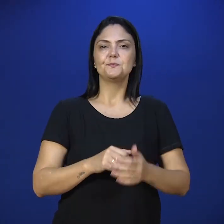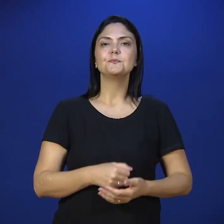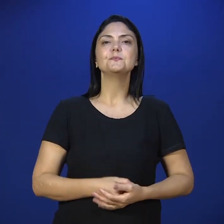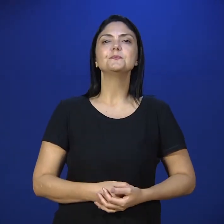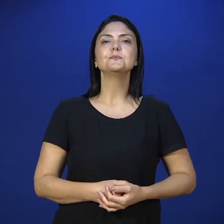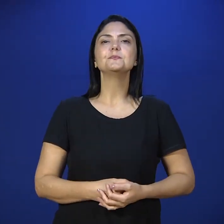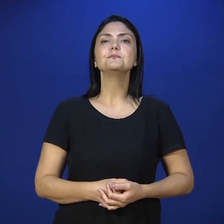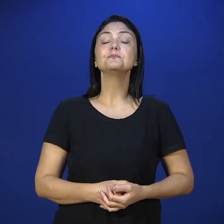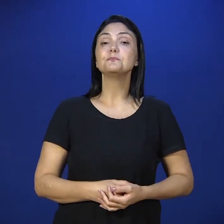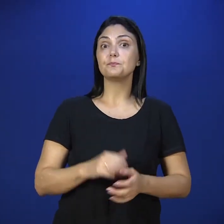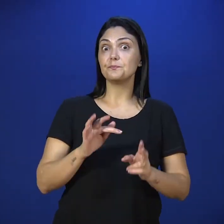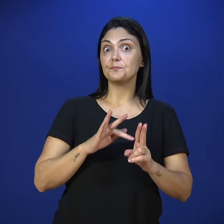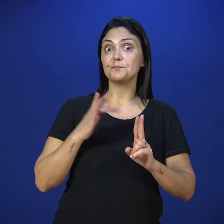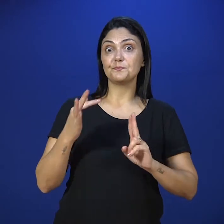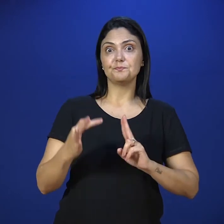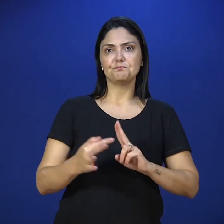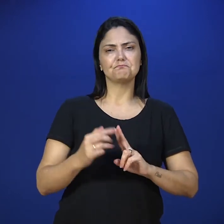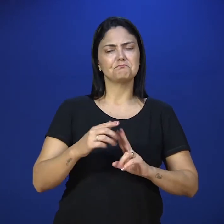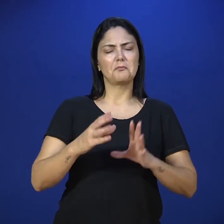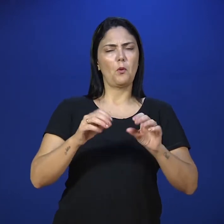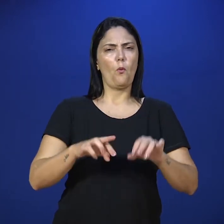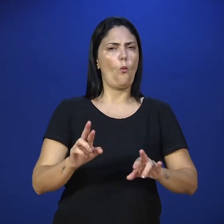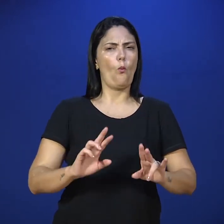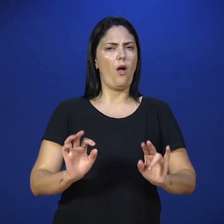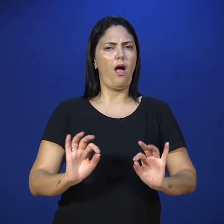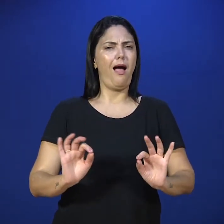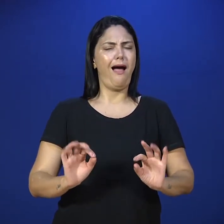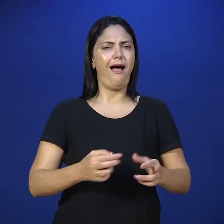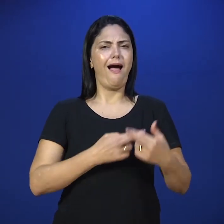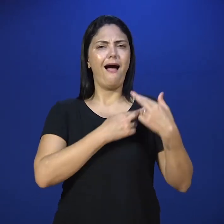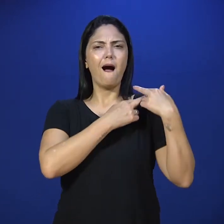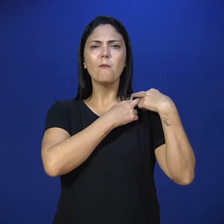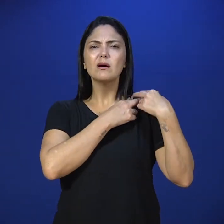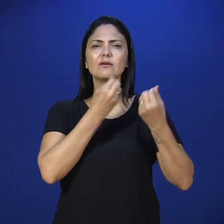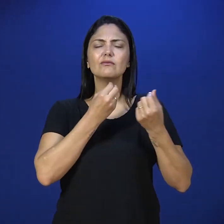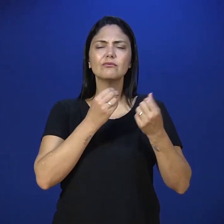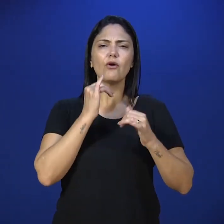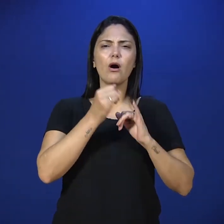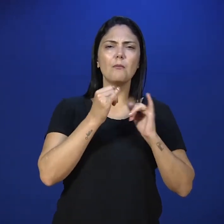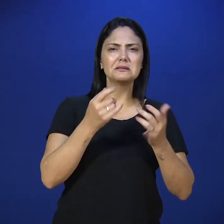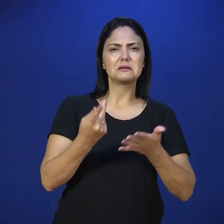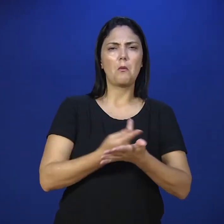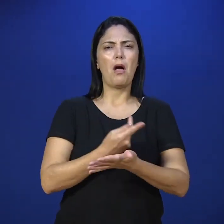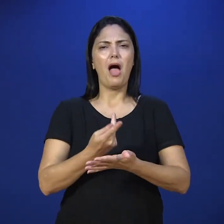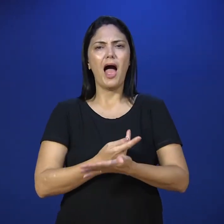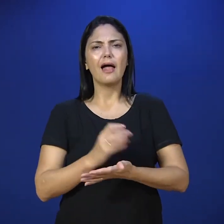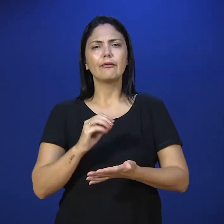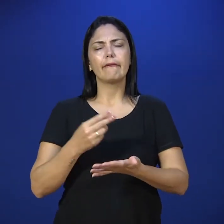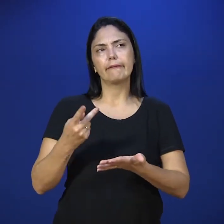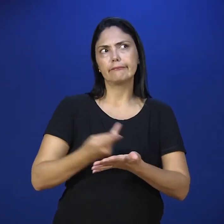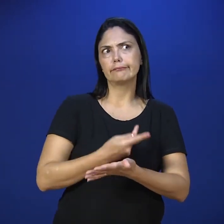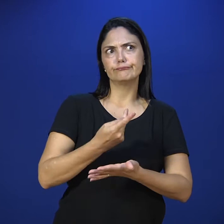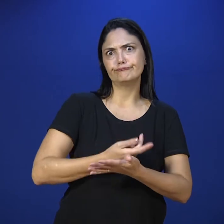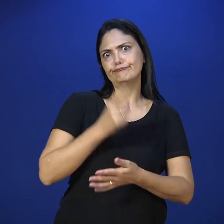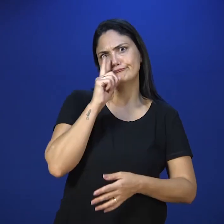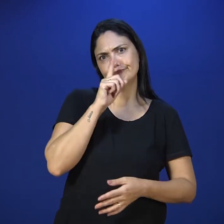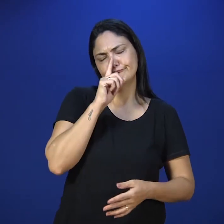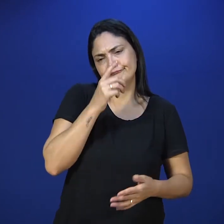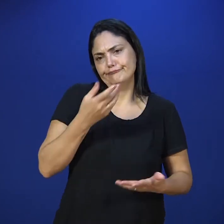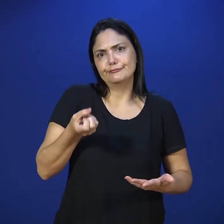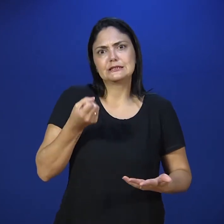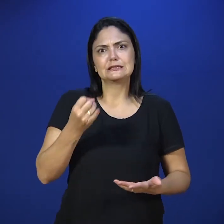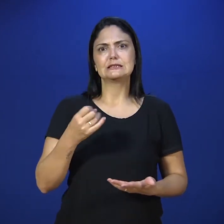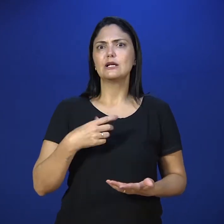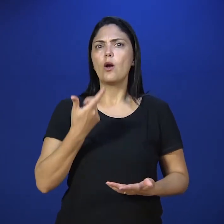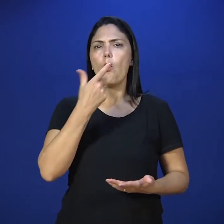4.6. O Unifoa não se responsabilizará por informações incorretas ou incompletas que impossibilitem a